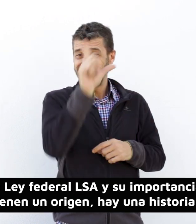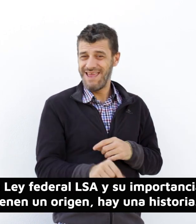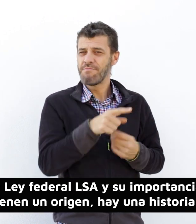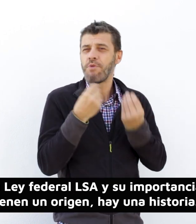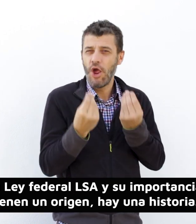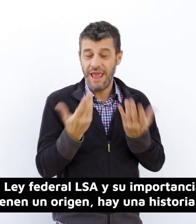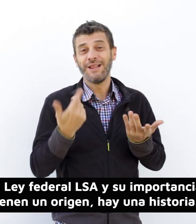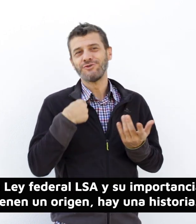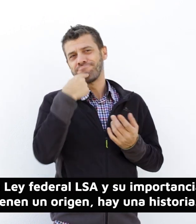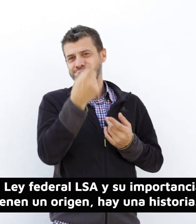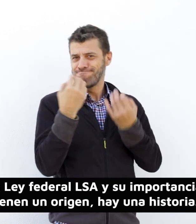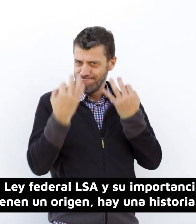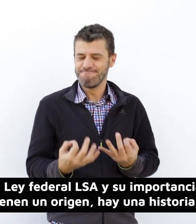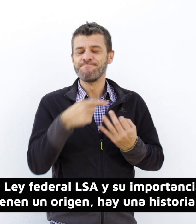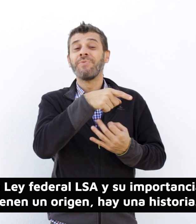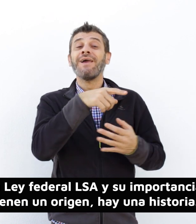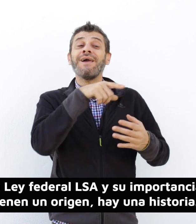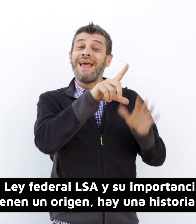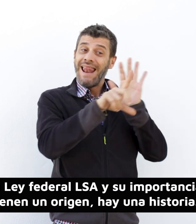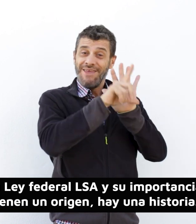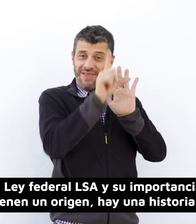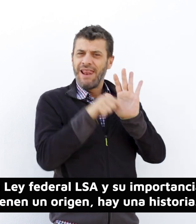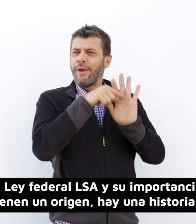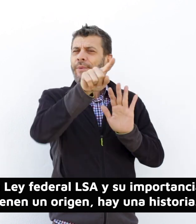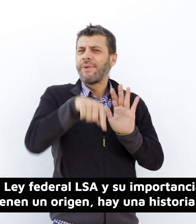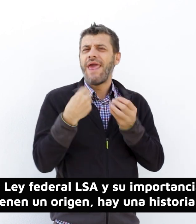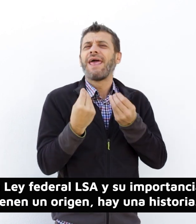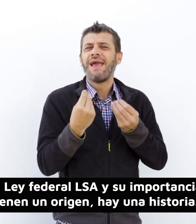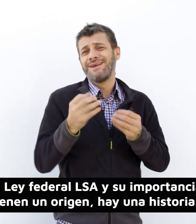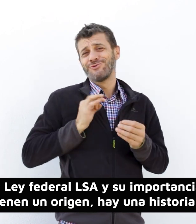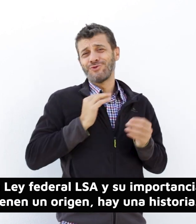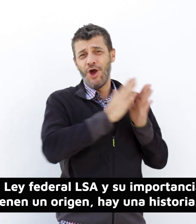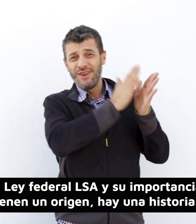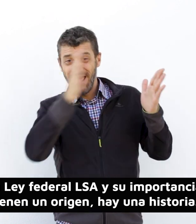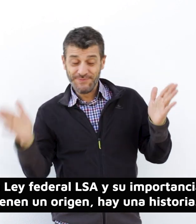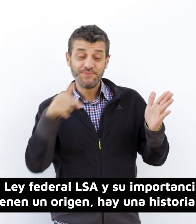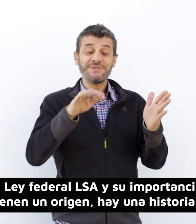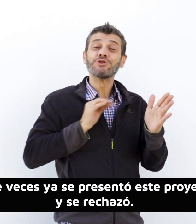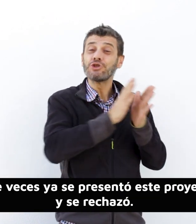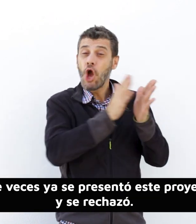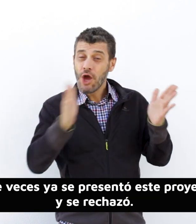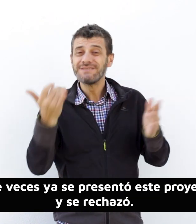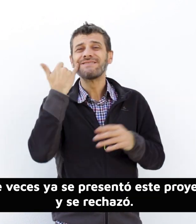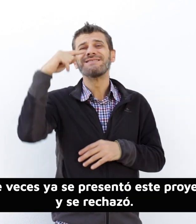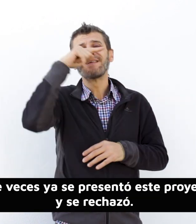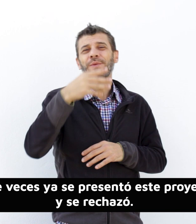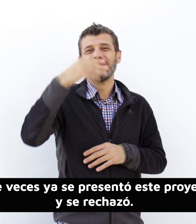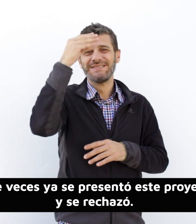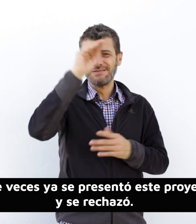La ley federal y su importancia tienen un origen, hay una historia, siete veces ya se presentó este